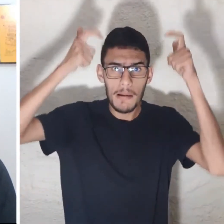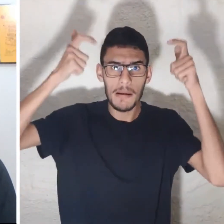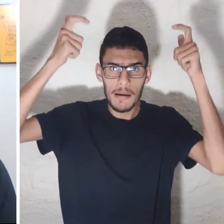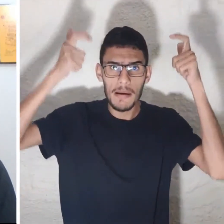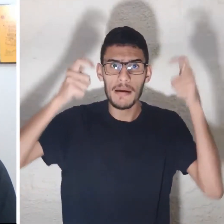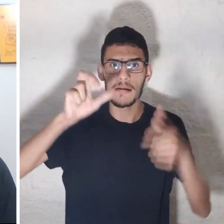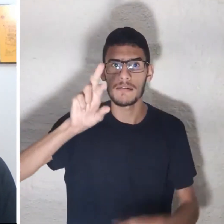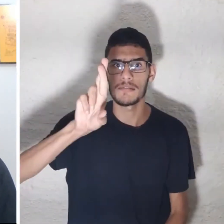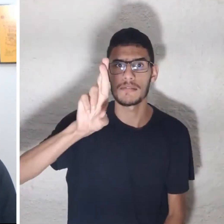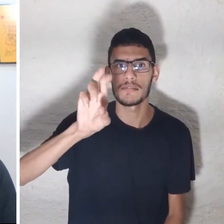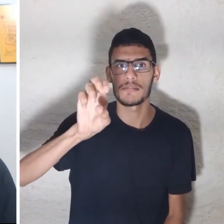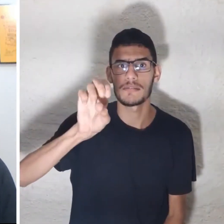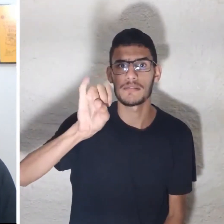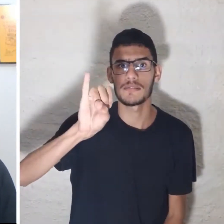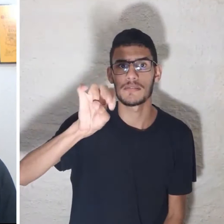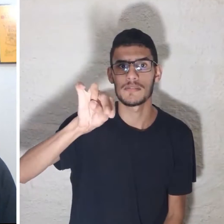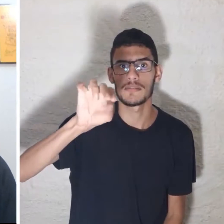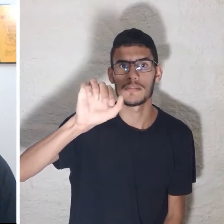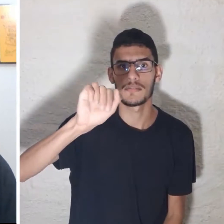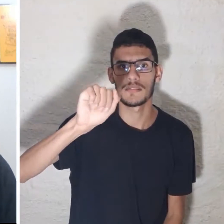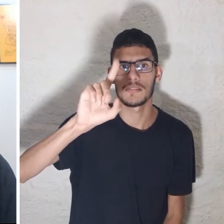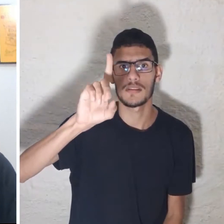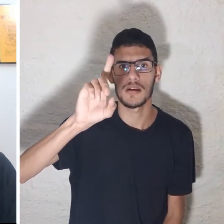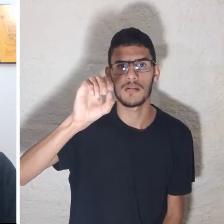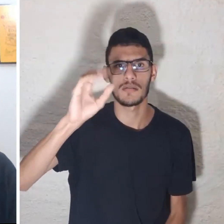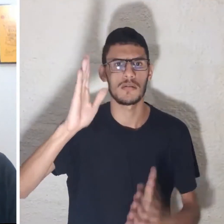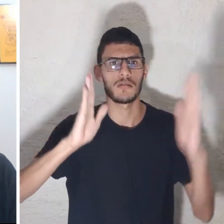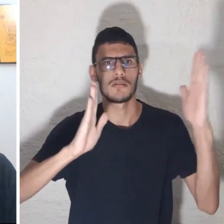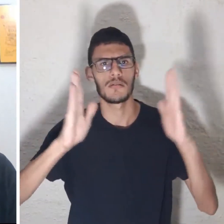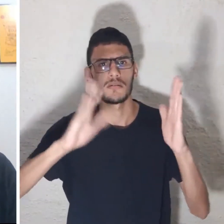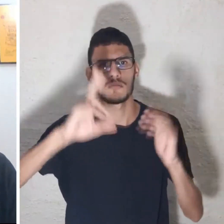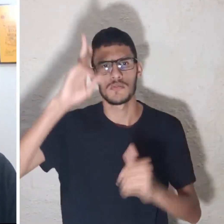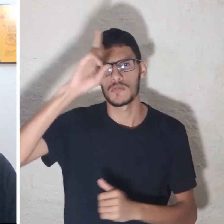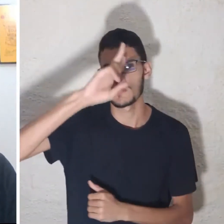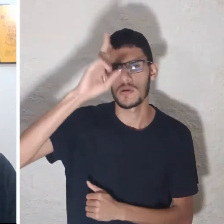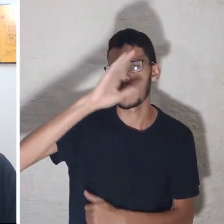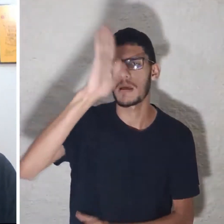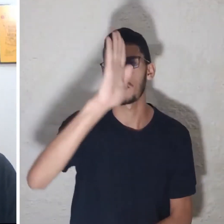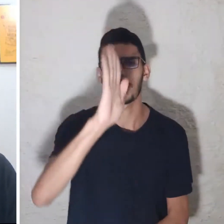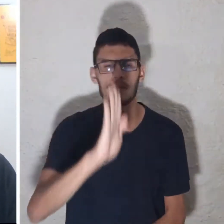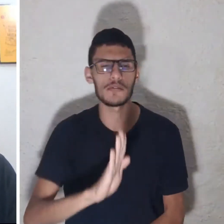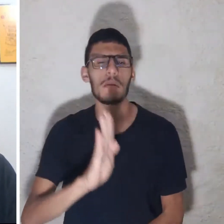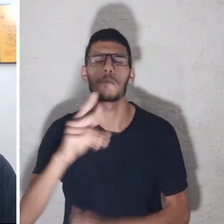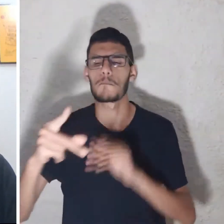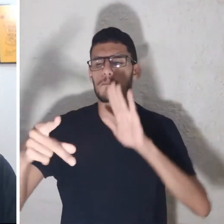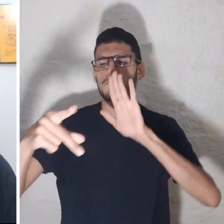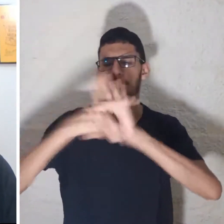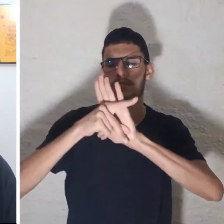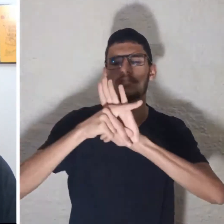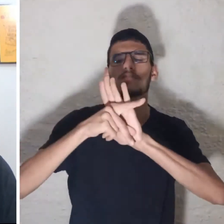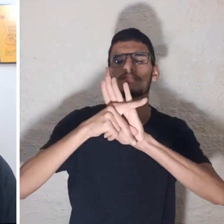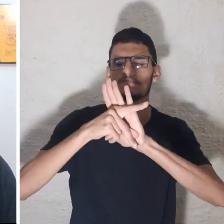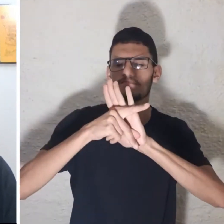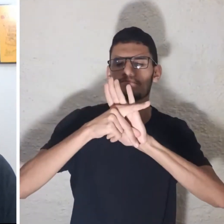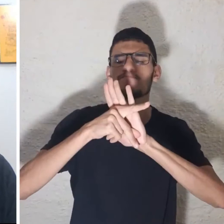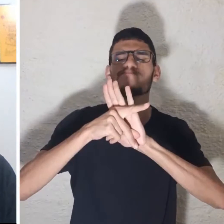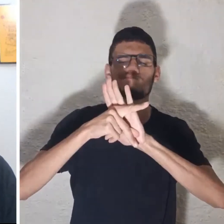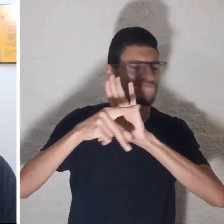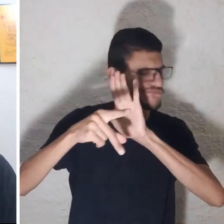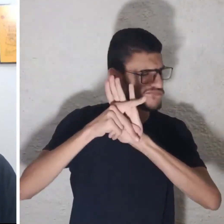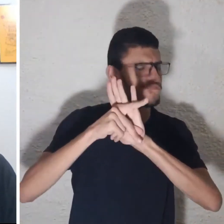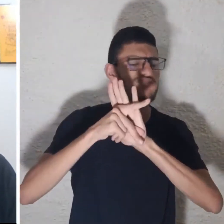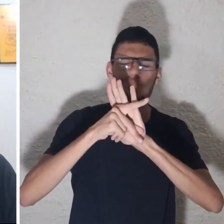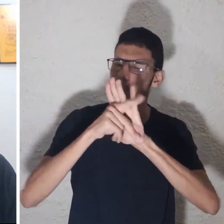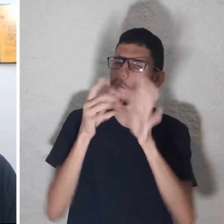primeiro reinado. O primeiro reinado ele é um período da história do Brasil. Na verdade, ele faz parte de